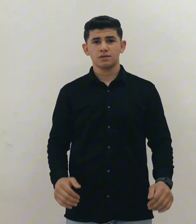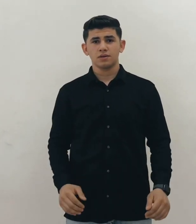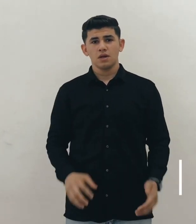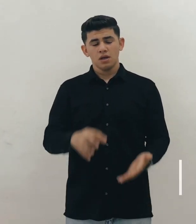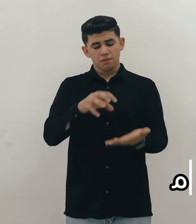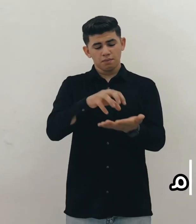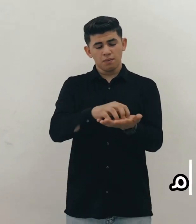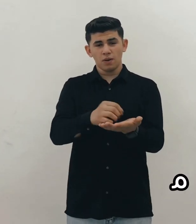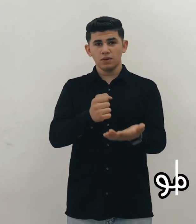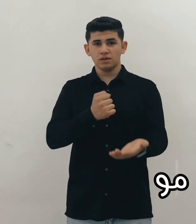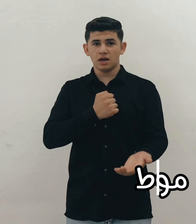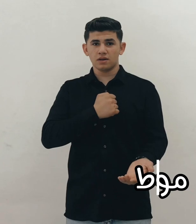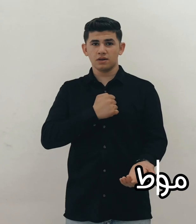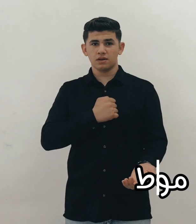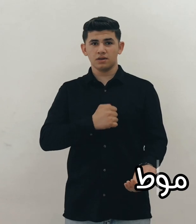السماك موطني